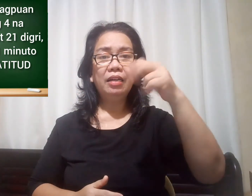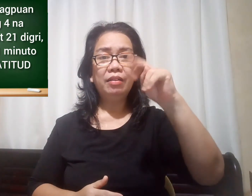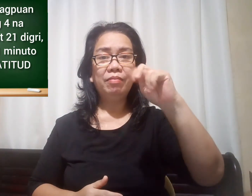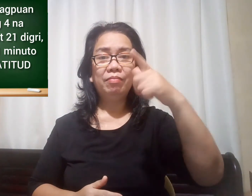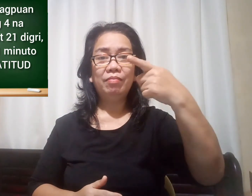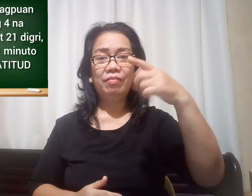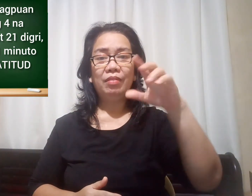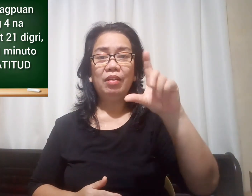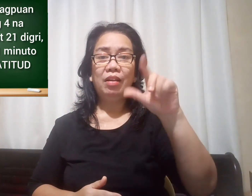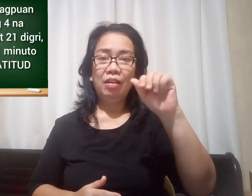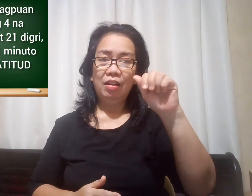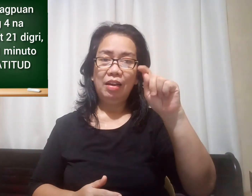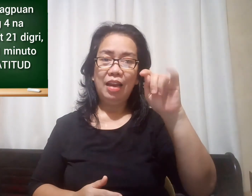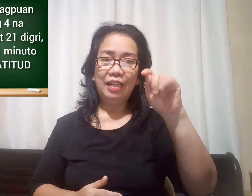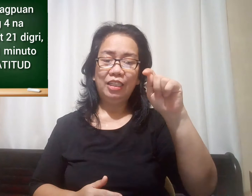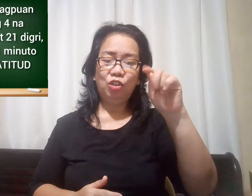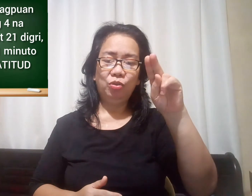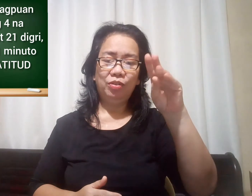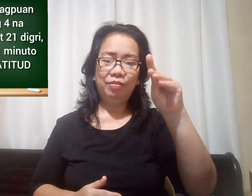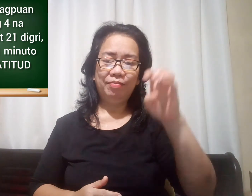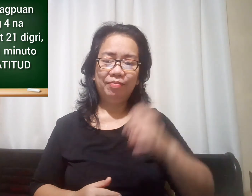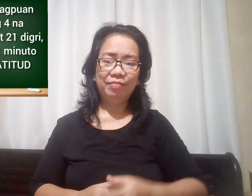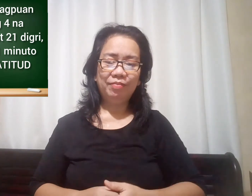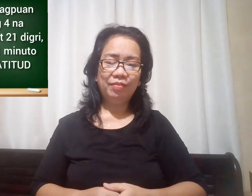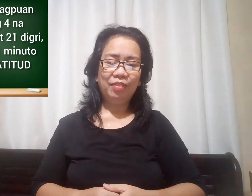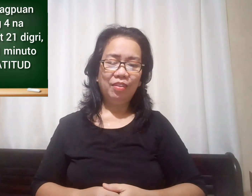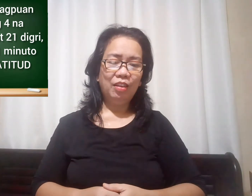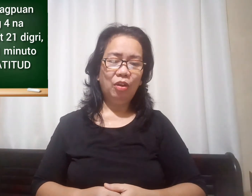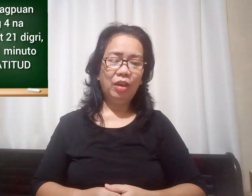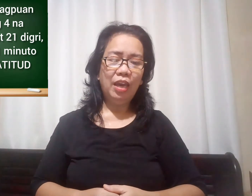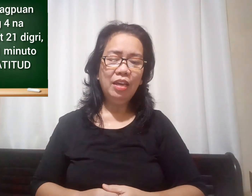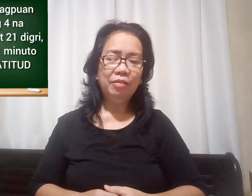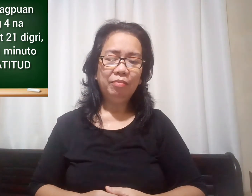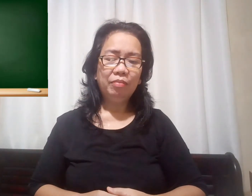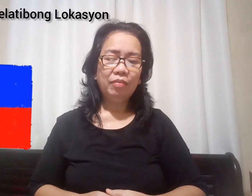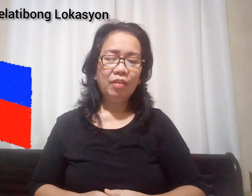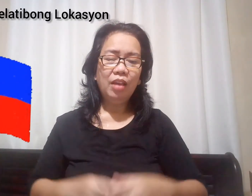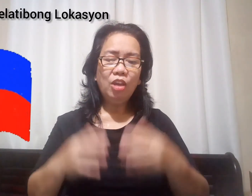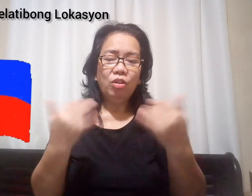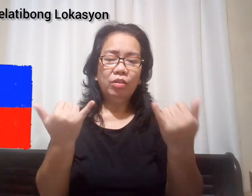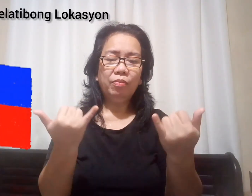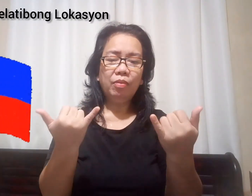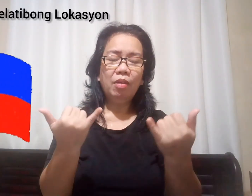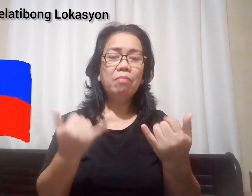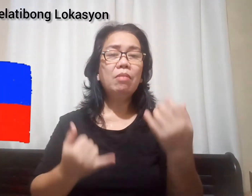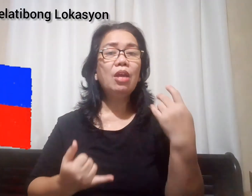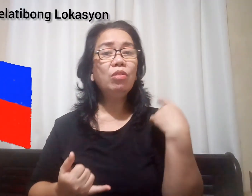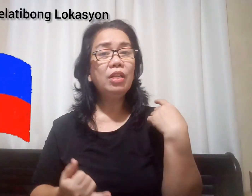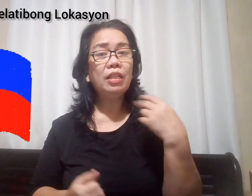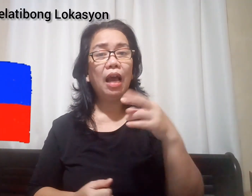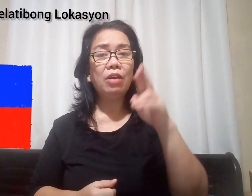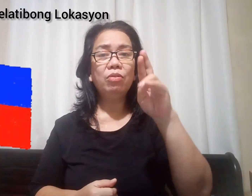latitude. Okay? Ngayon, meron din tayong